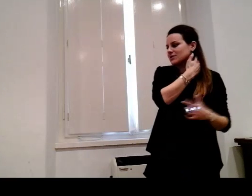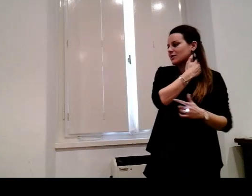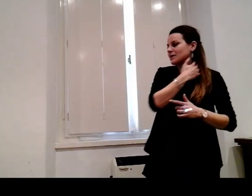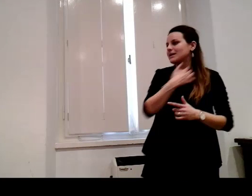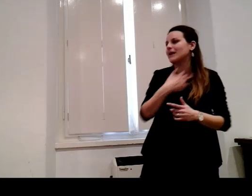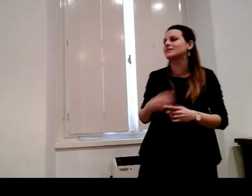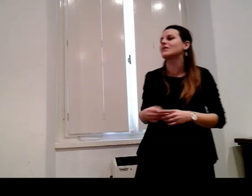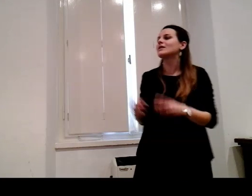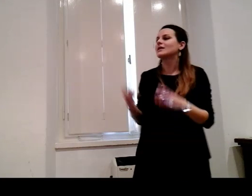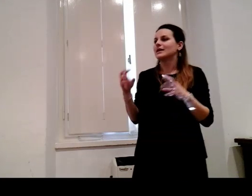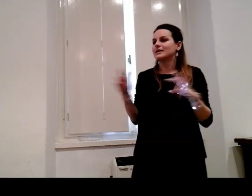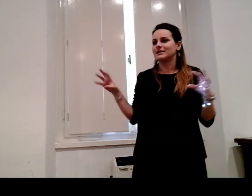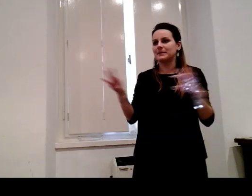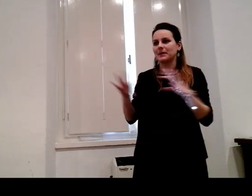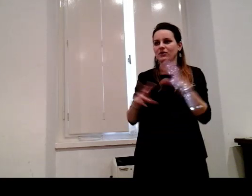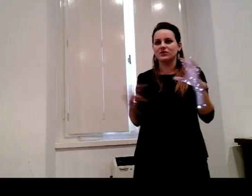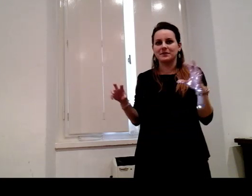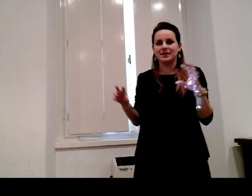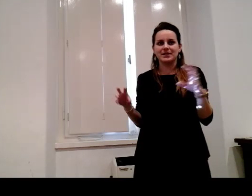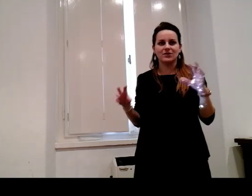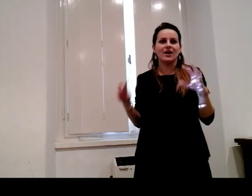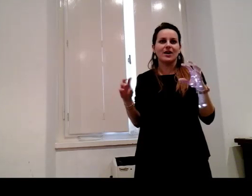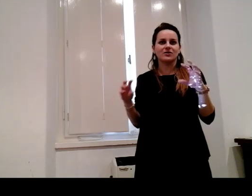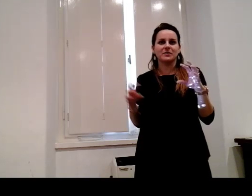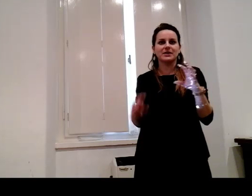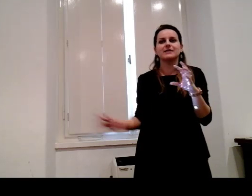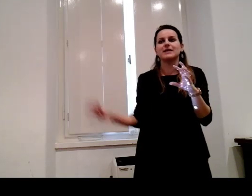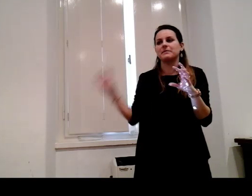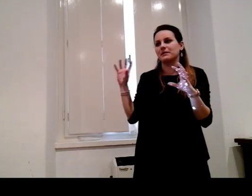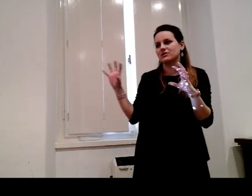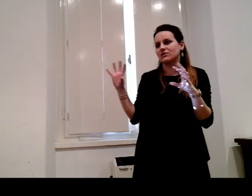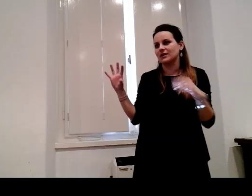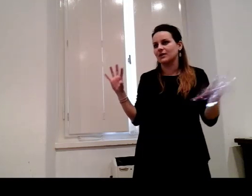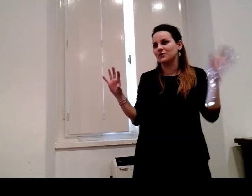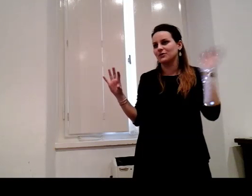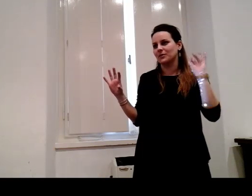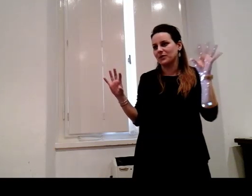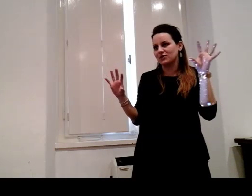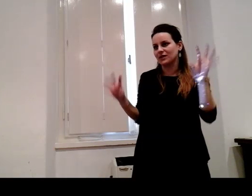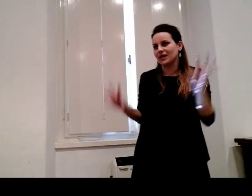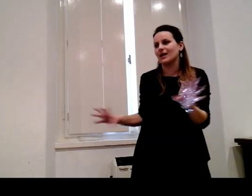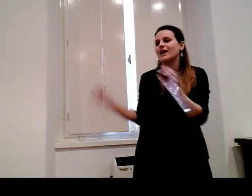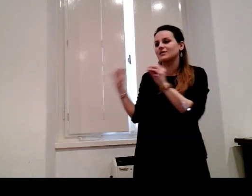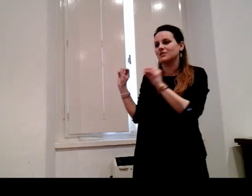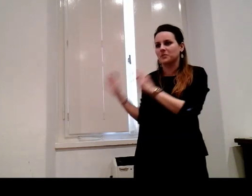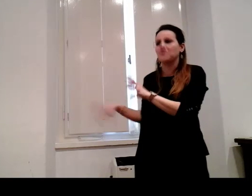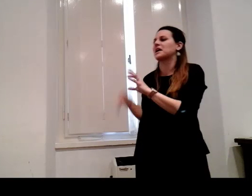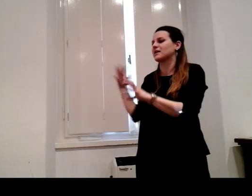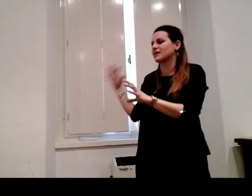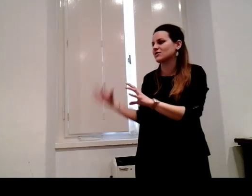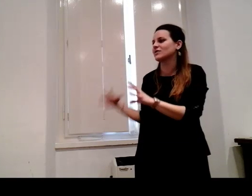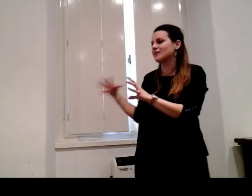mediazione e quant'altro. Nel percorso di mediazione la cosa importante è prima ascoltare uno, poi ascoltare l'altro, poi magari